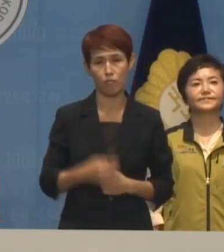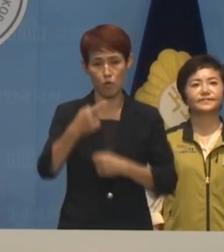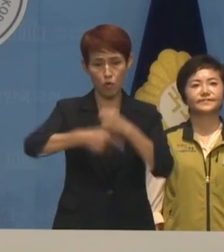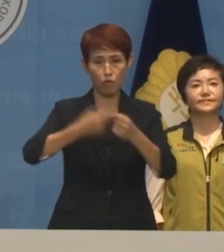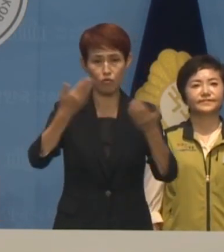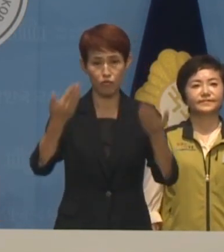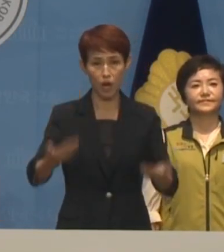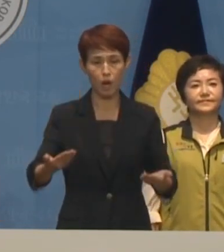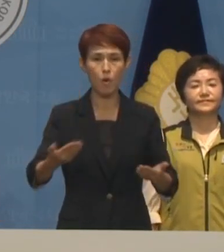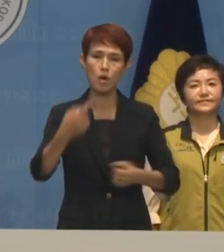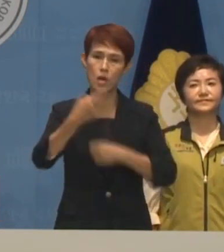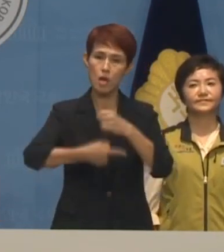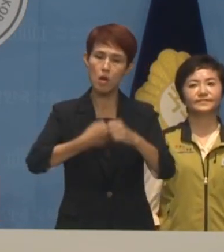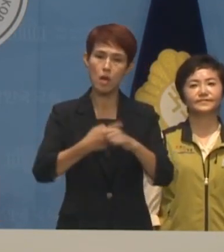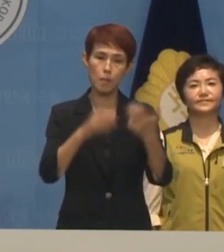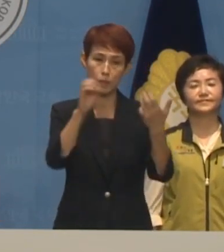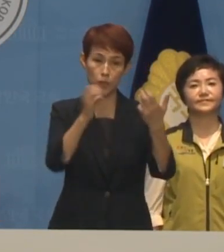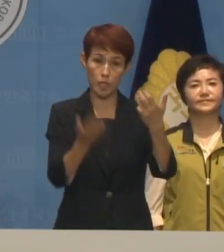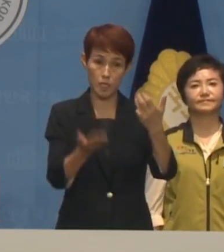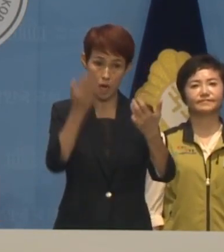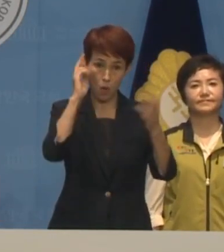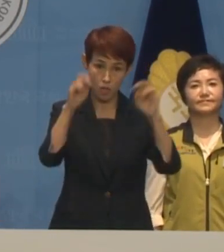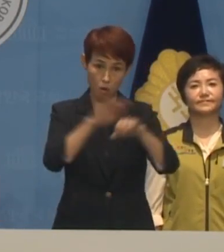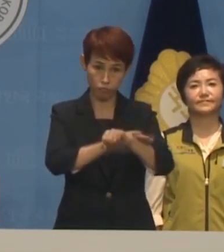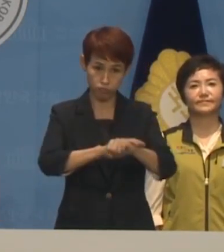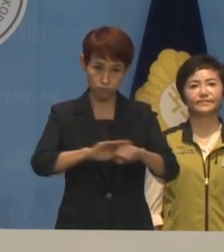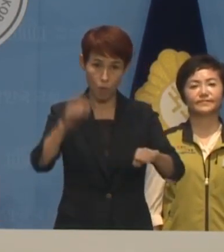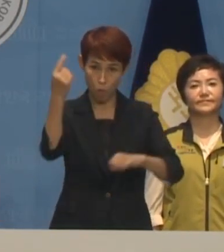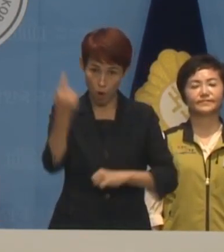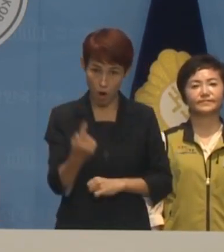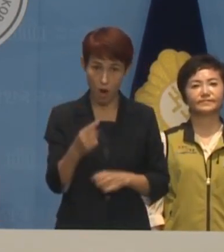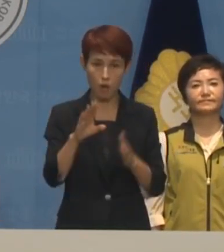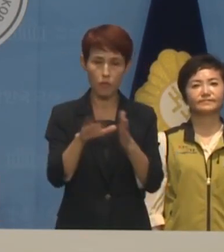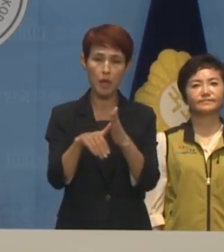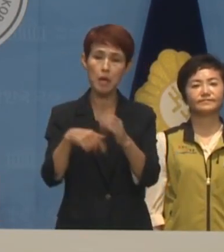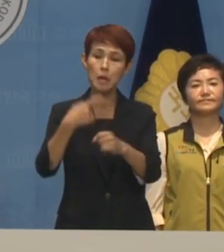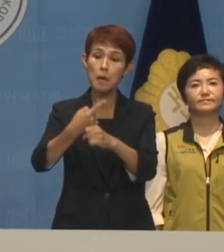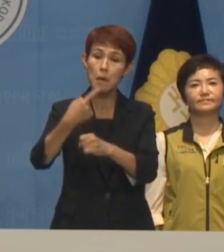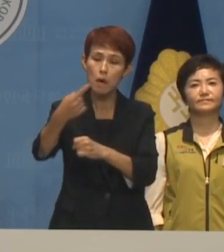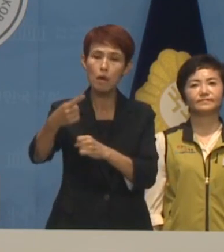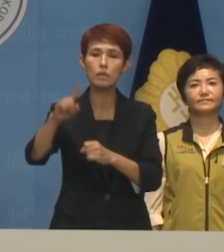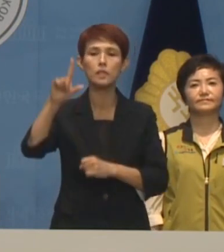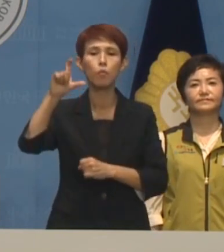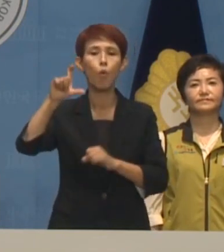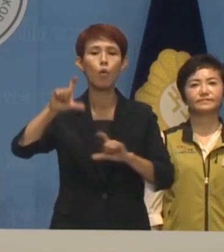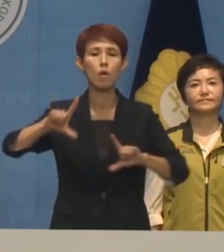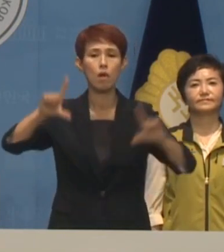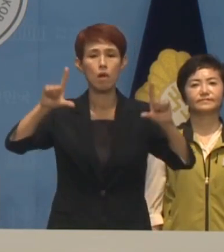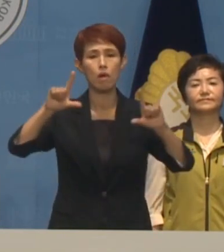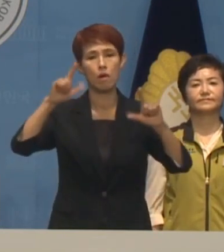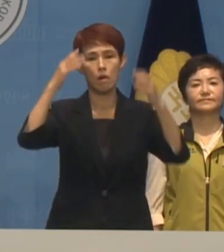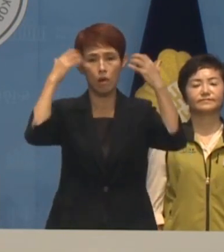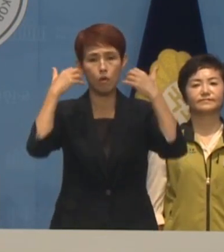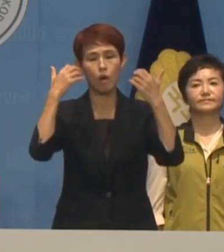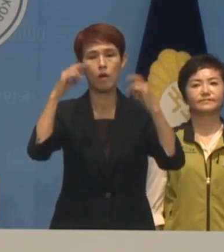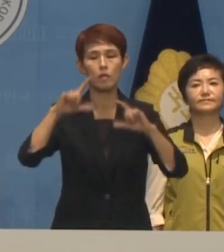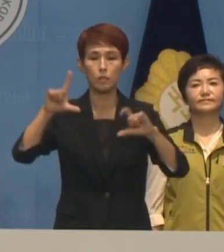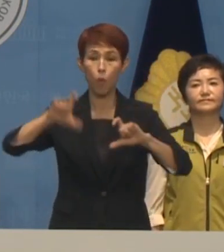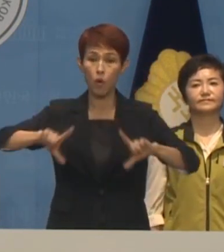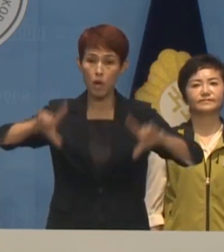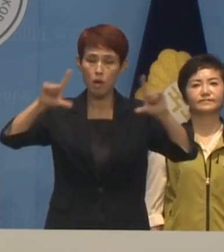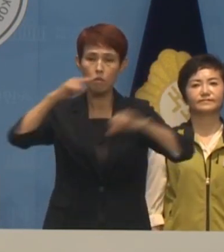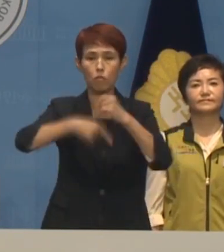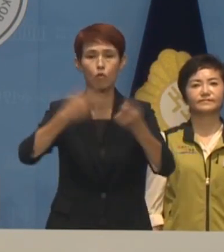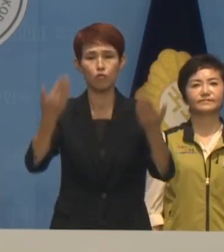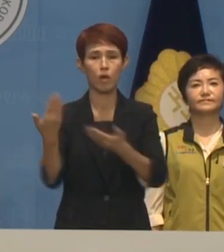연차휴가는 1년에 80% 이상 출근할 경우 그 다음 해에 15일에 연차휴가가 발생합니다. 하지만 1년